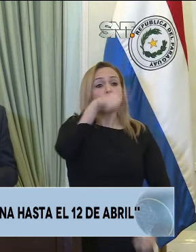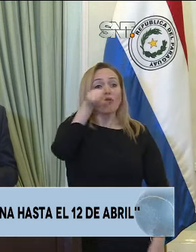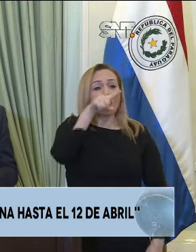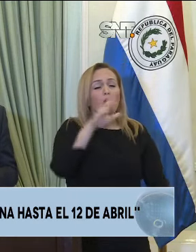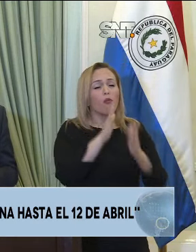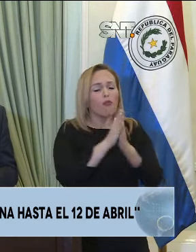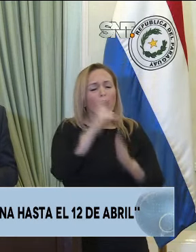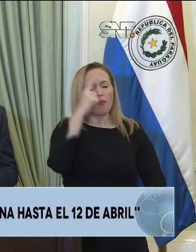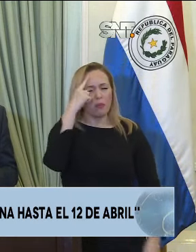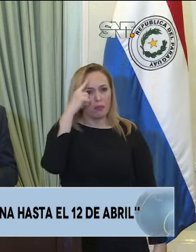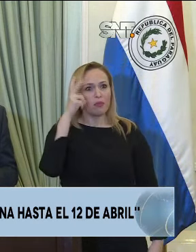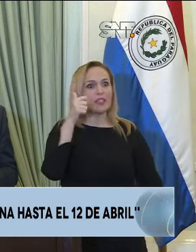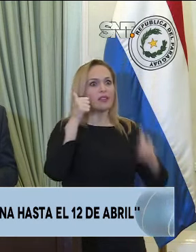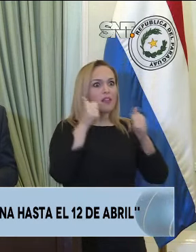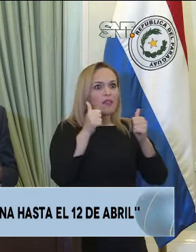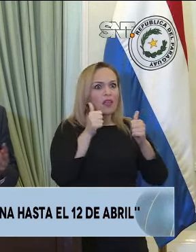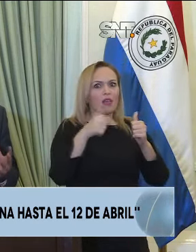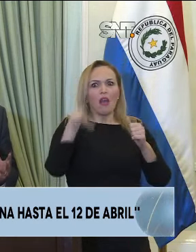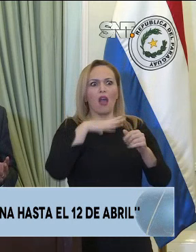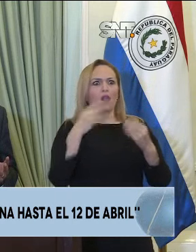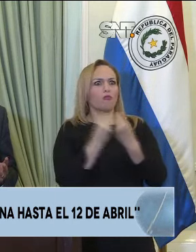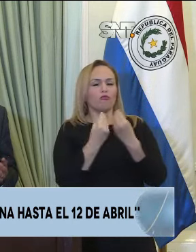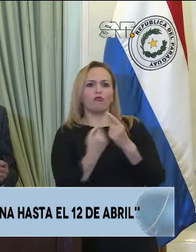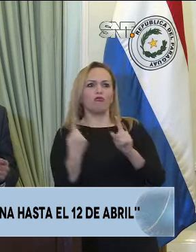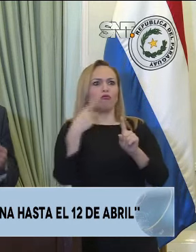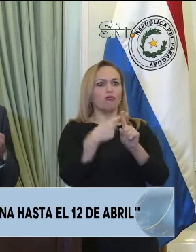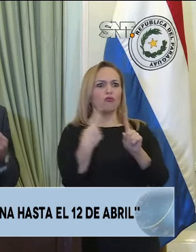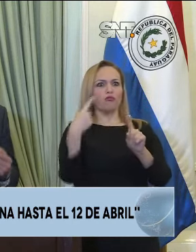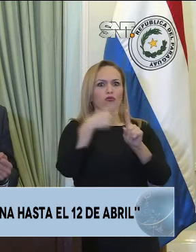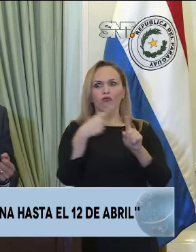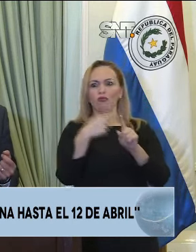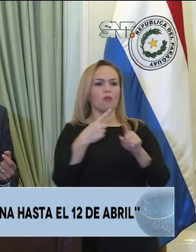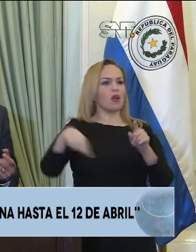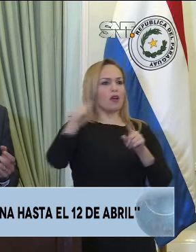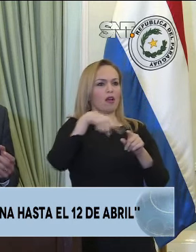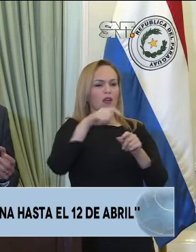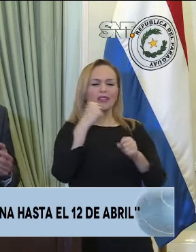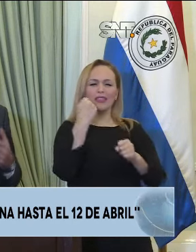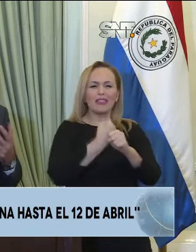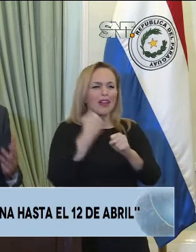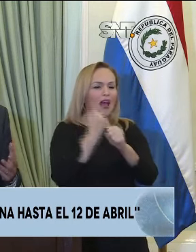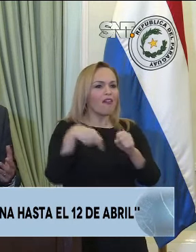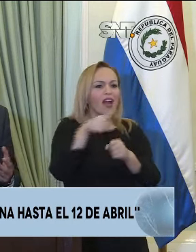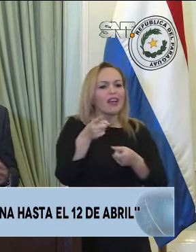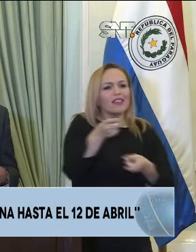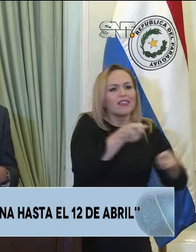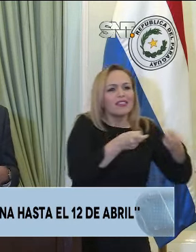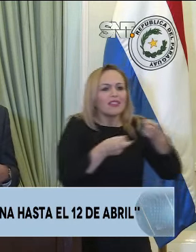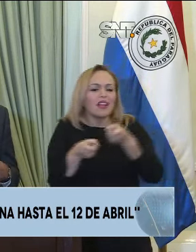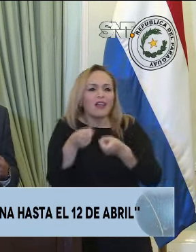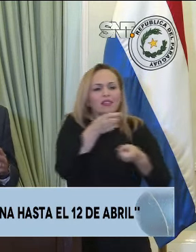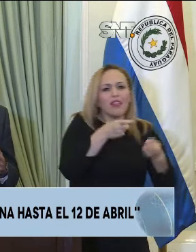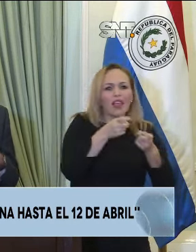se suman las ventajas y las potencias de, por un lado, trabajar con la estrategia de evitar